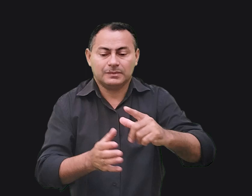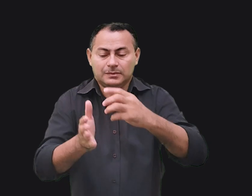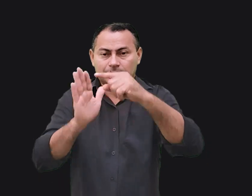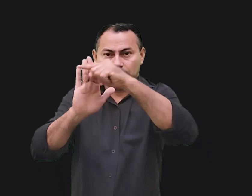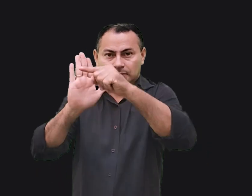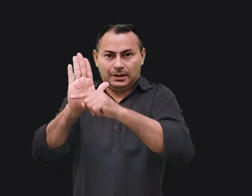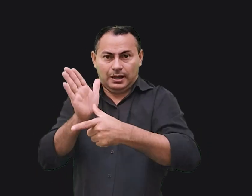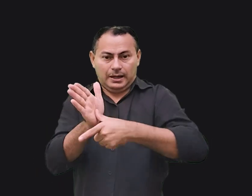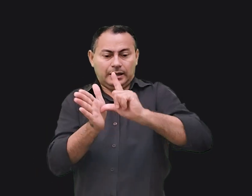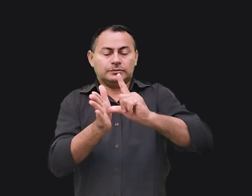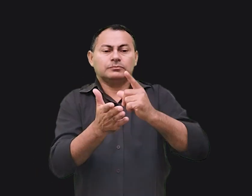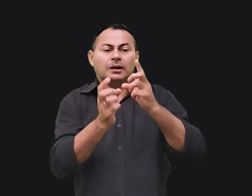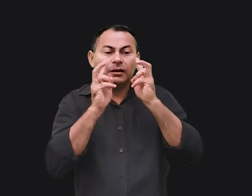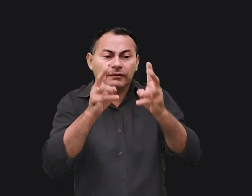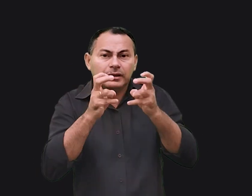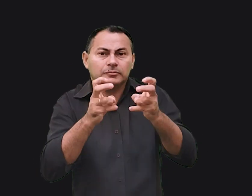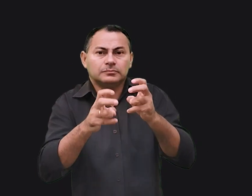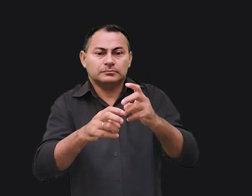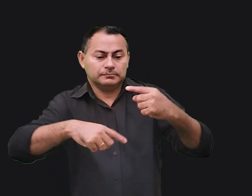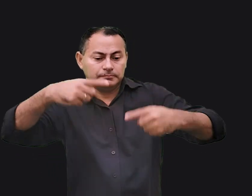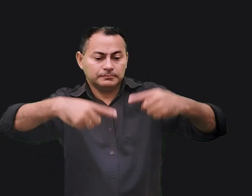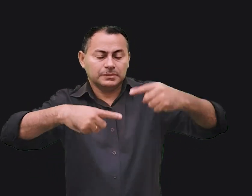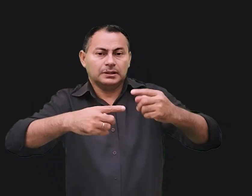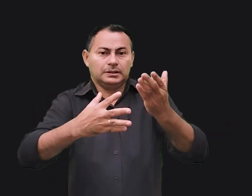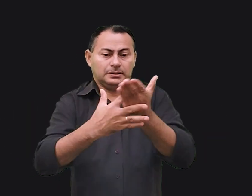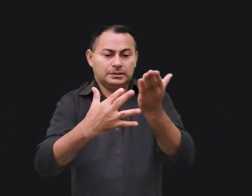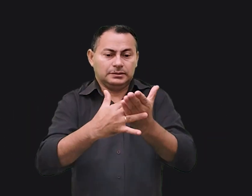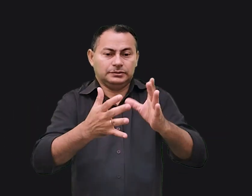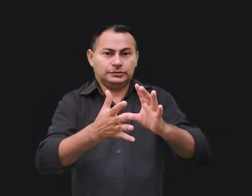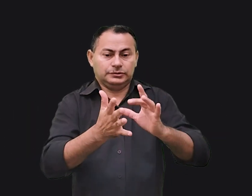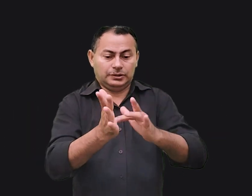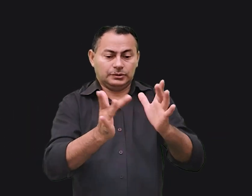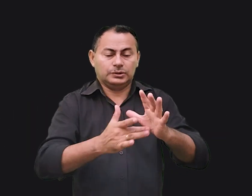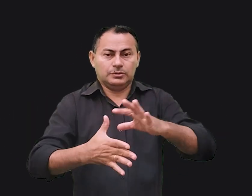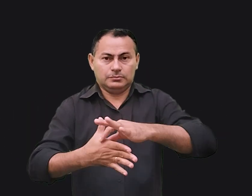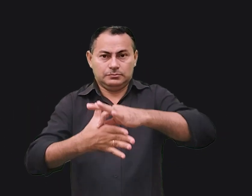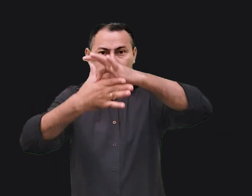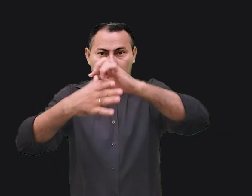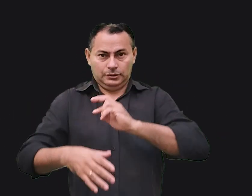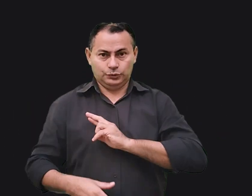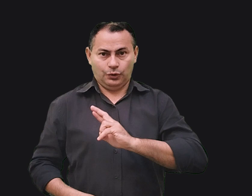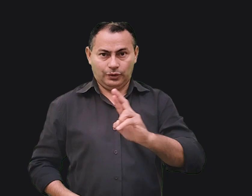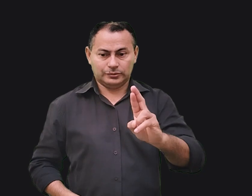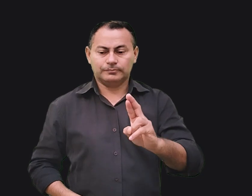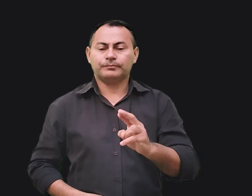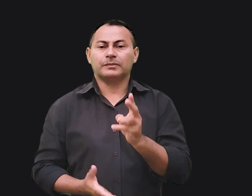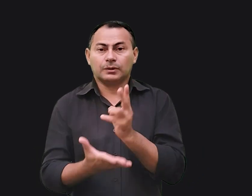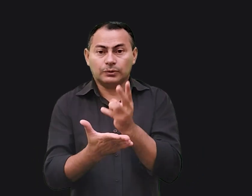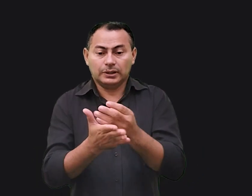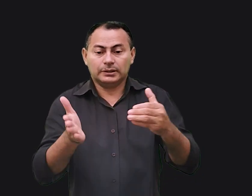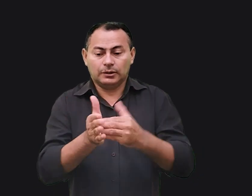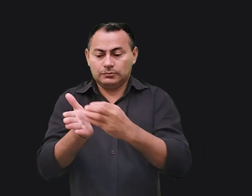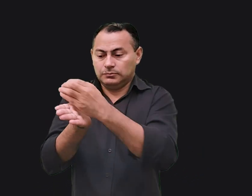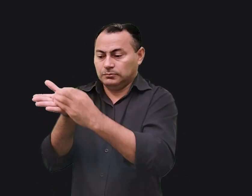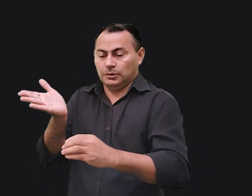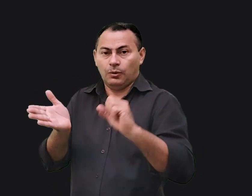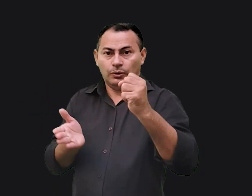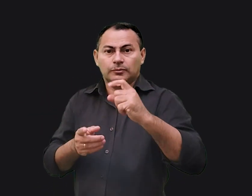No programa anterior estivemos observando uma das discussões entre Jesus e os líderes religiosos. Ela continua até o capítulo 8, mas